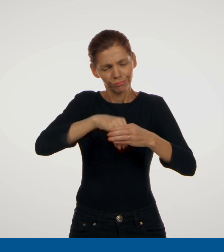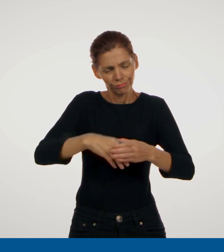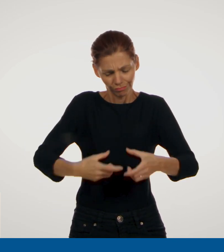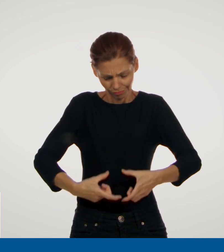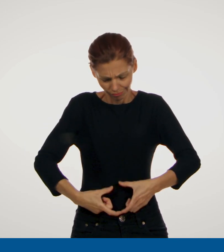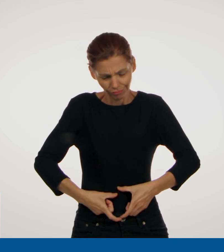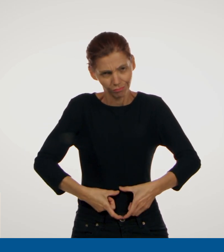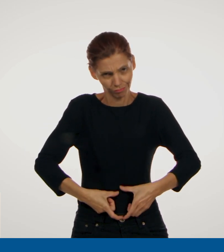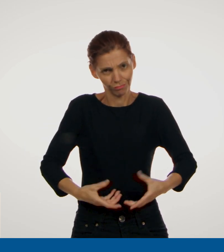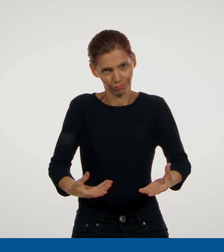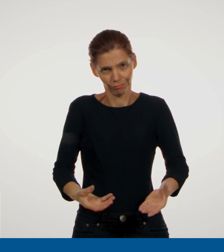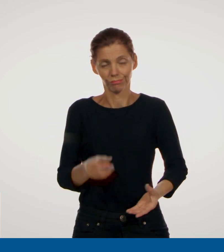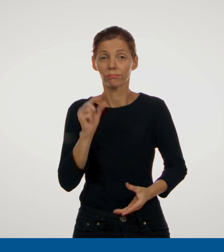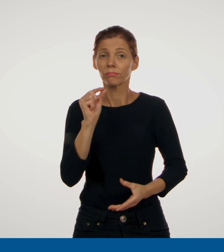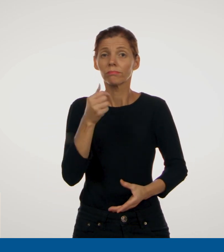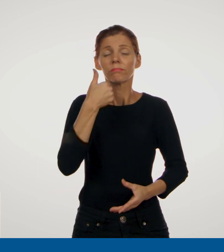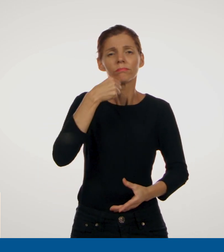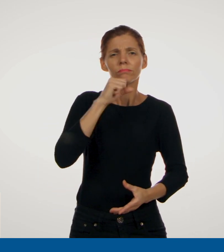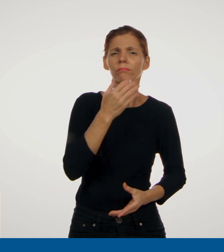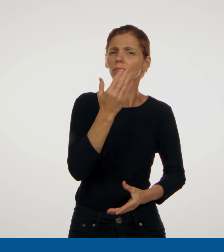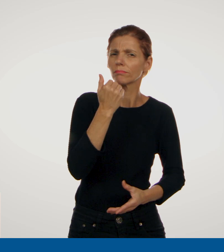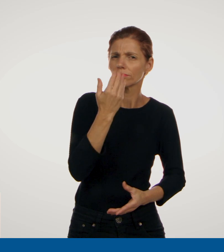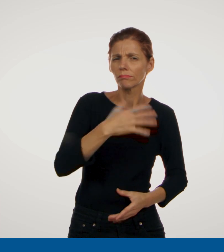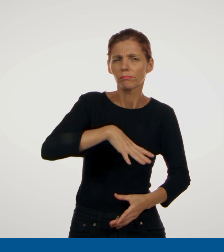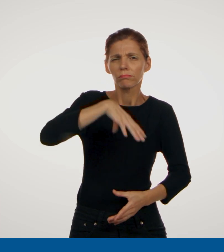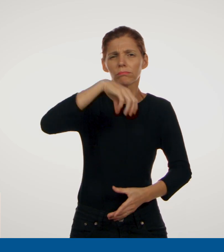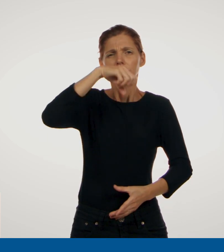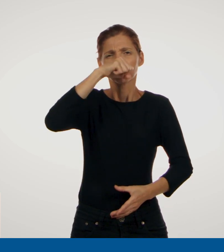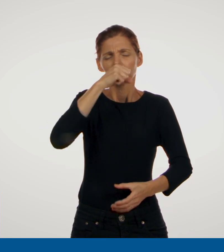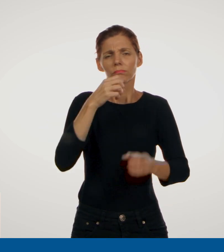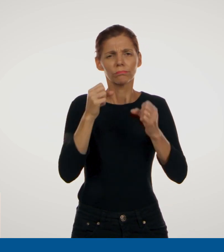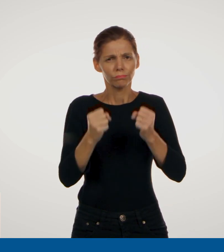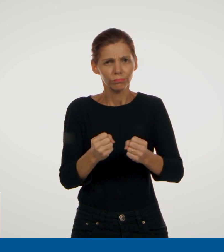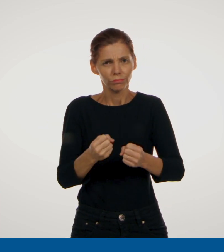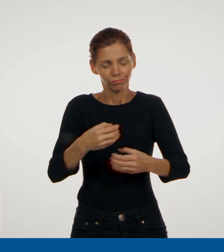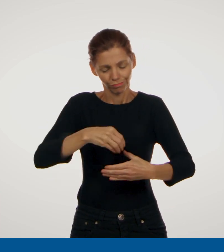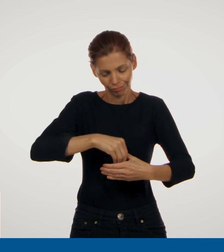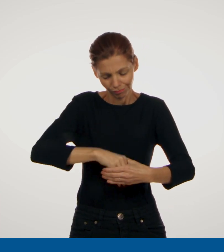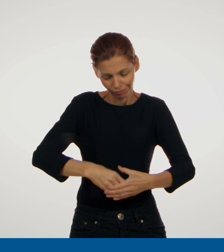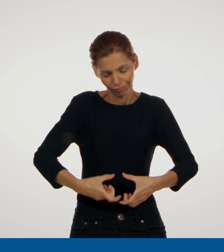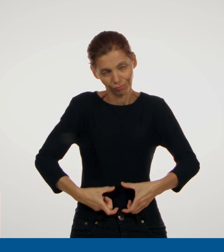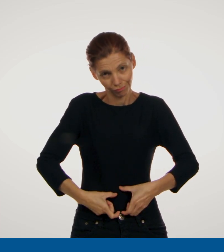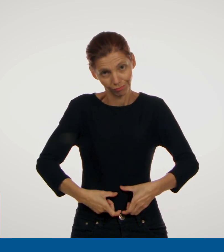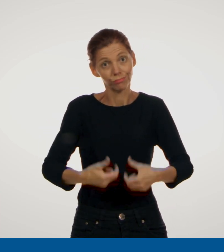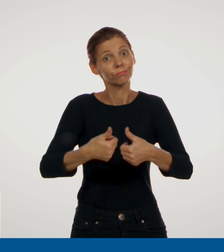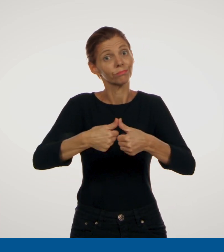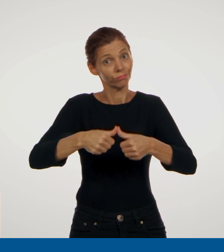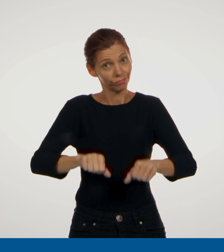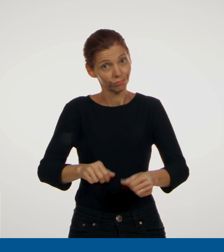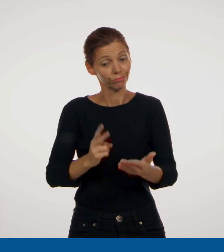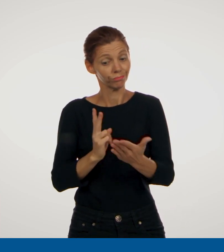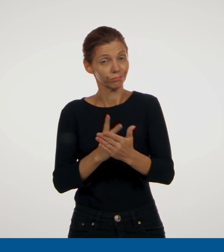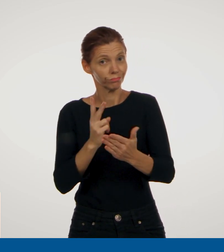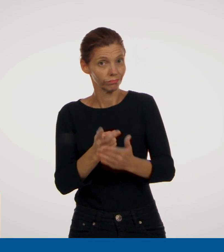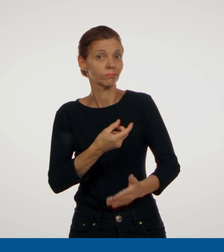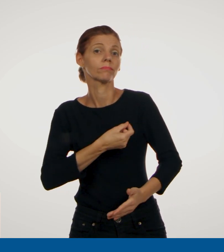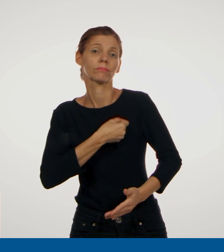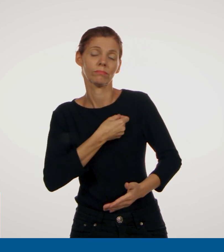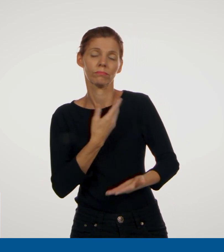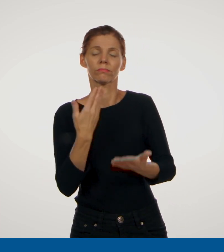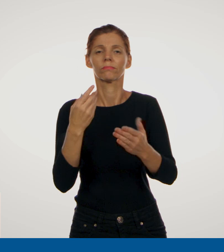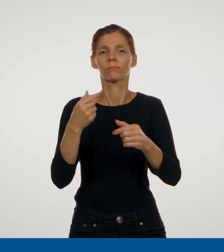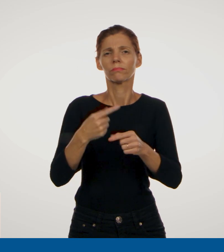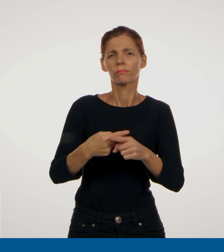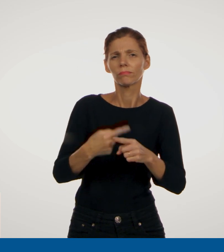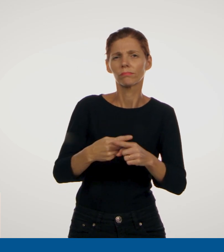mãe come, respira e sente pode ser transmitido para o feto e permanecer por toda a vida, pois o caminho para